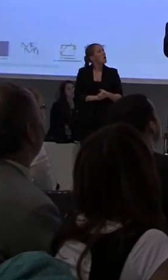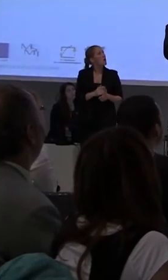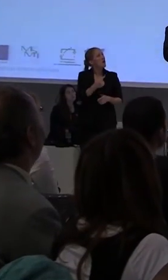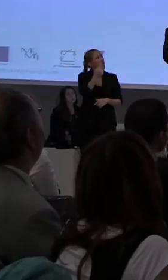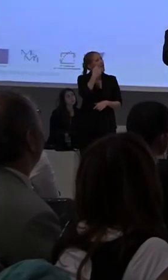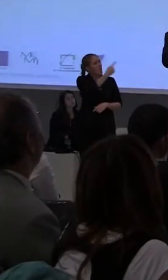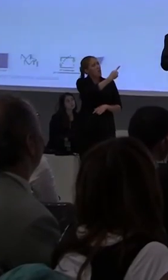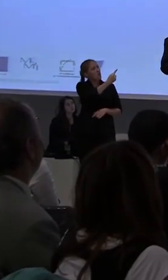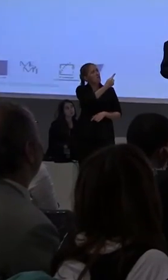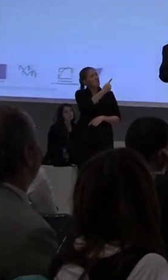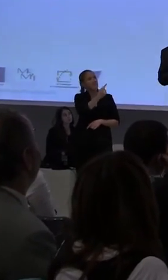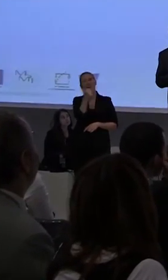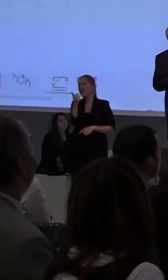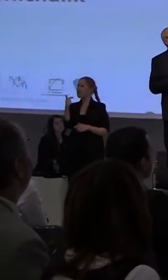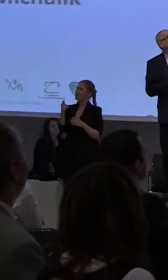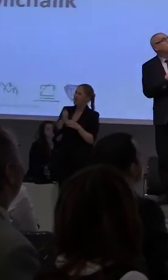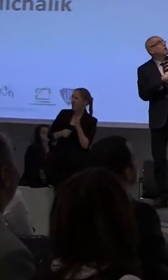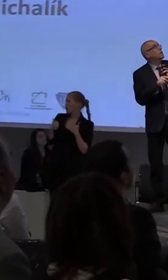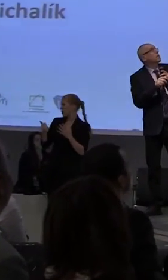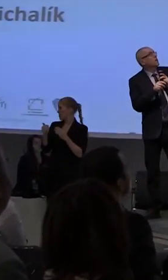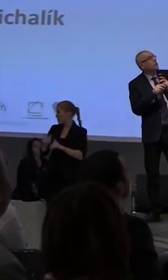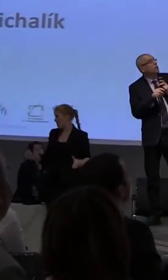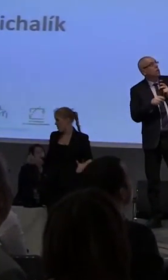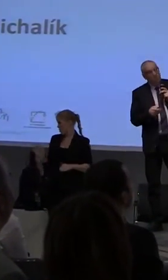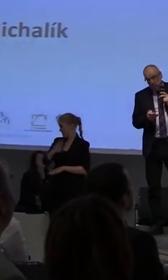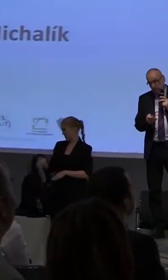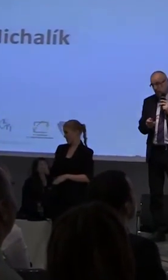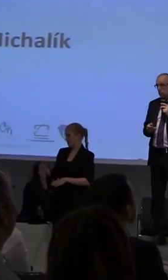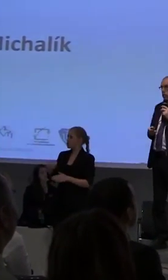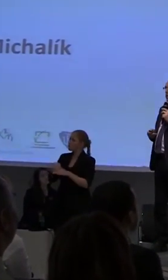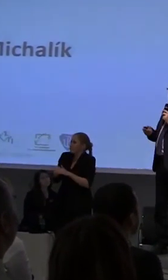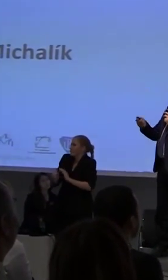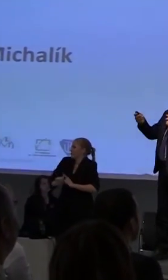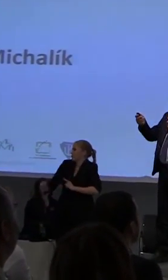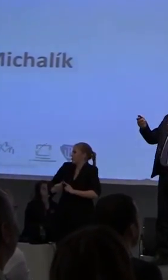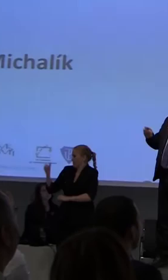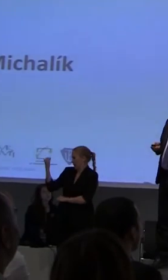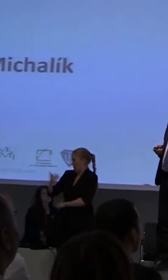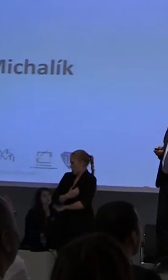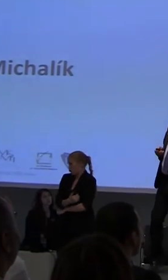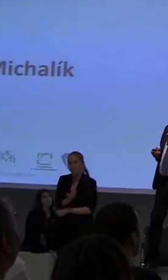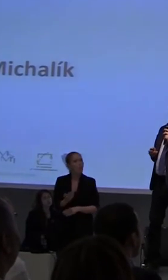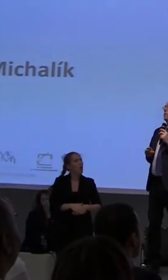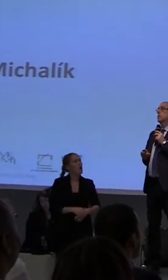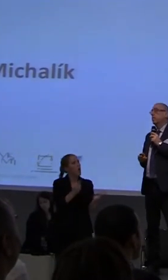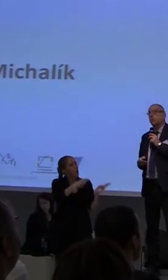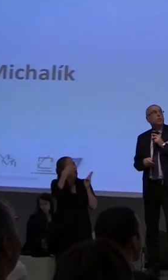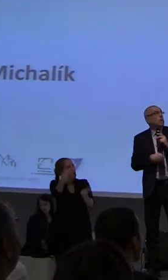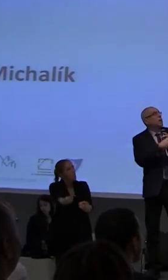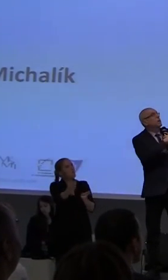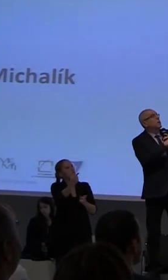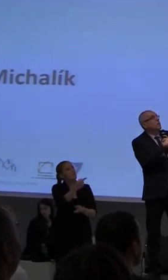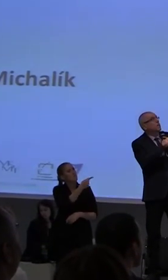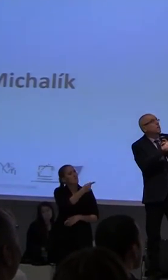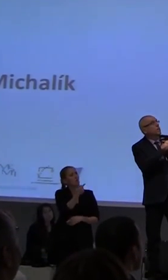cílem je jenom jedna věc, 1,6 milionů dětí na základní škole, 827 tisíc, starší kolegové jako já si ještě pamatuju,